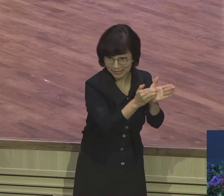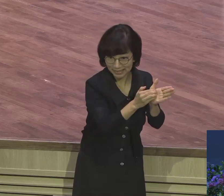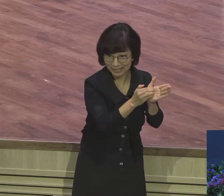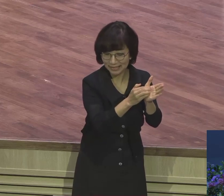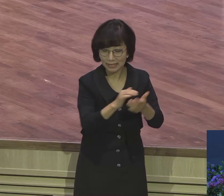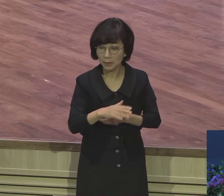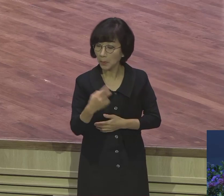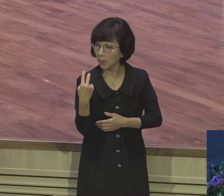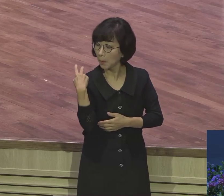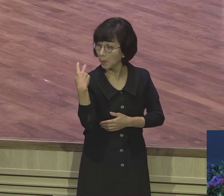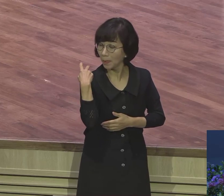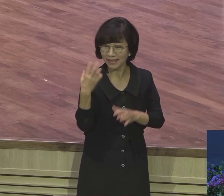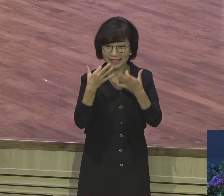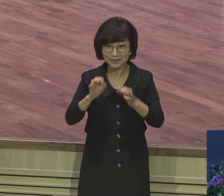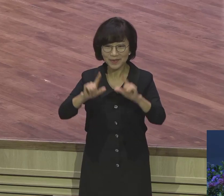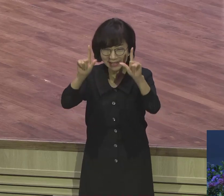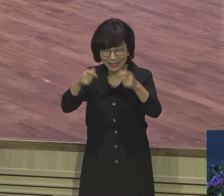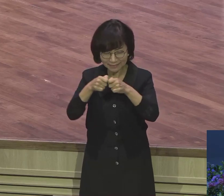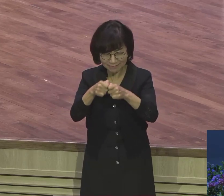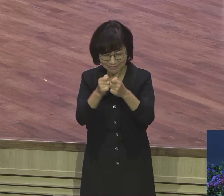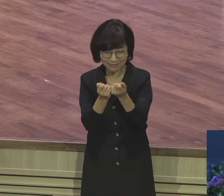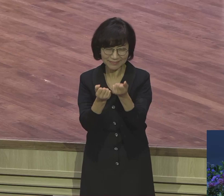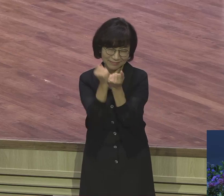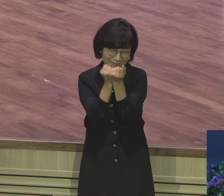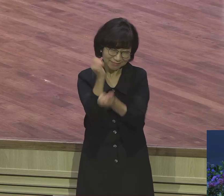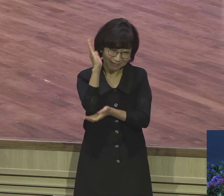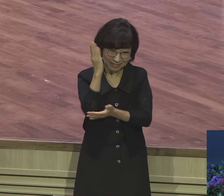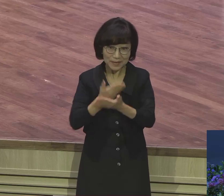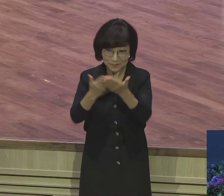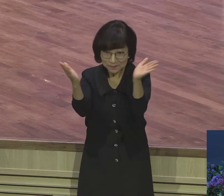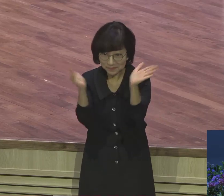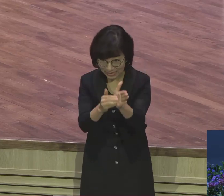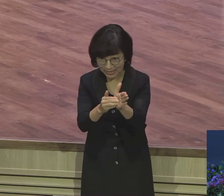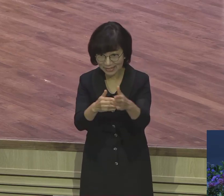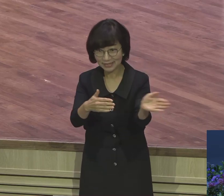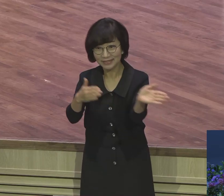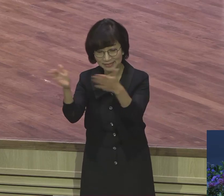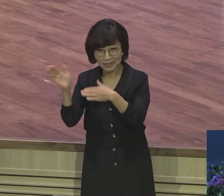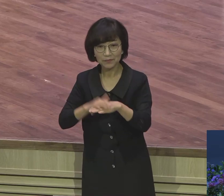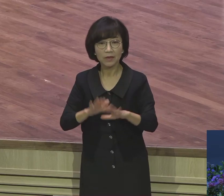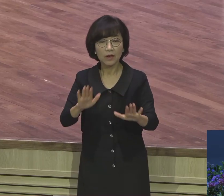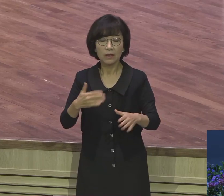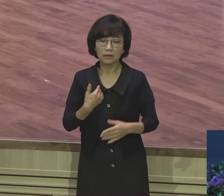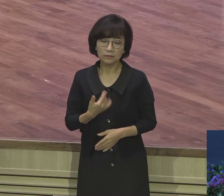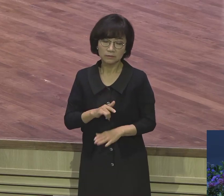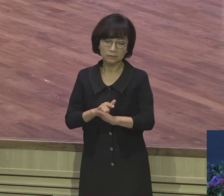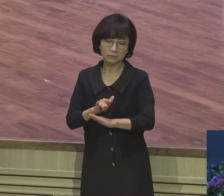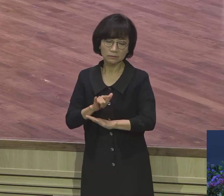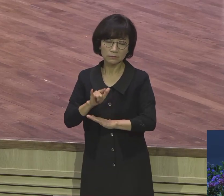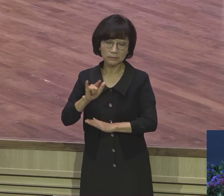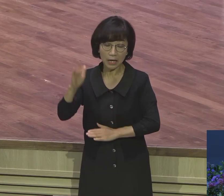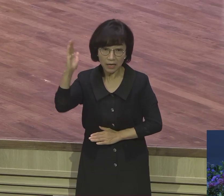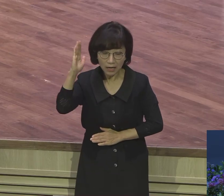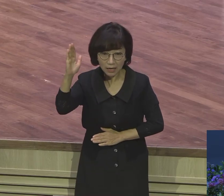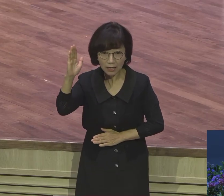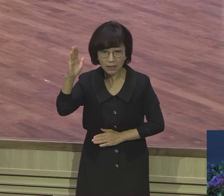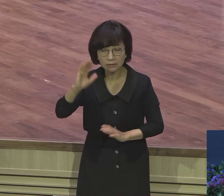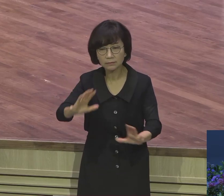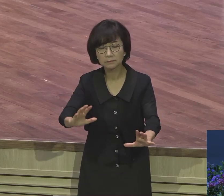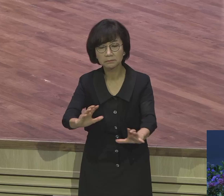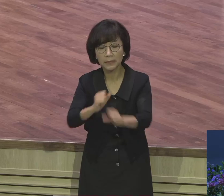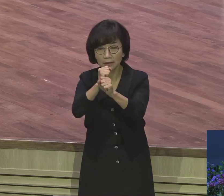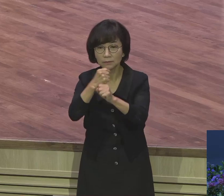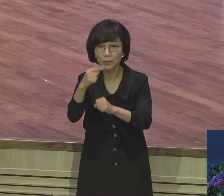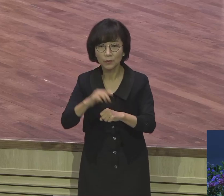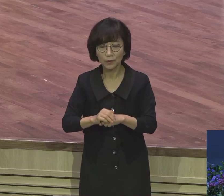대해서 상세하게 말씀을 드렸습니다. 핵심이 뭐냐. 이 시대인 로마,